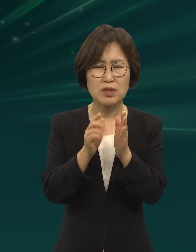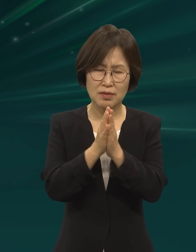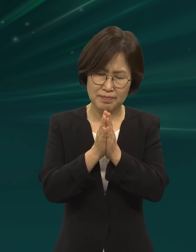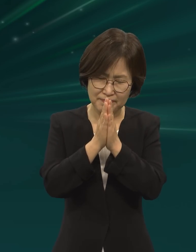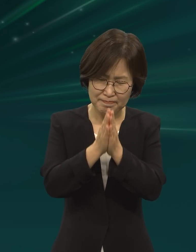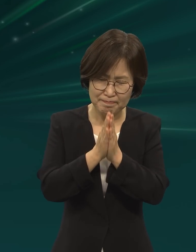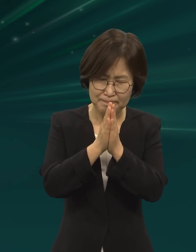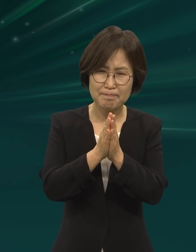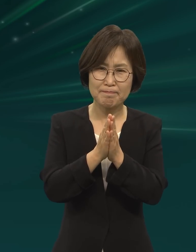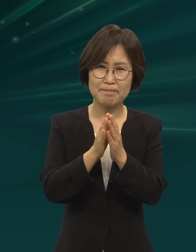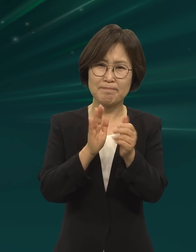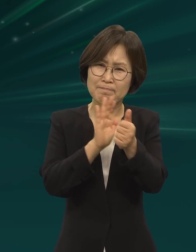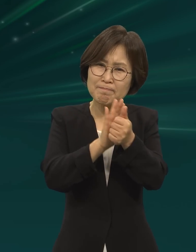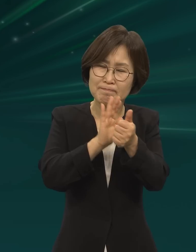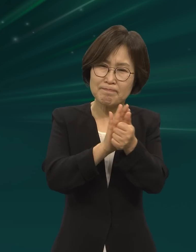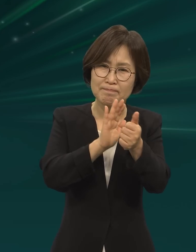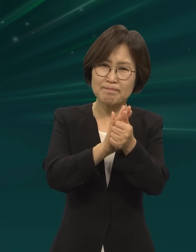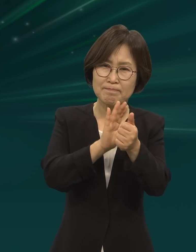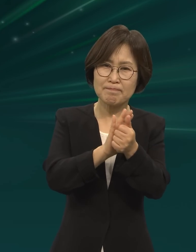이분도 이제